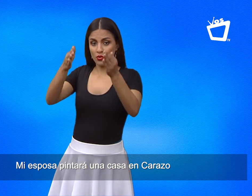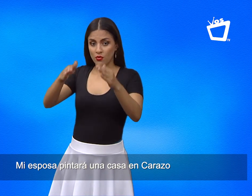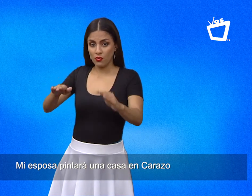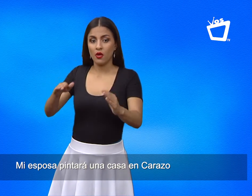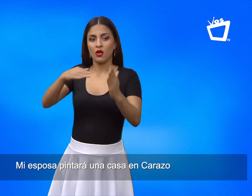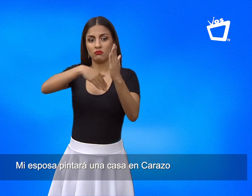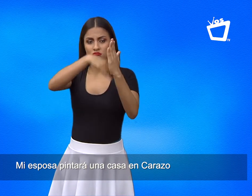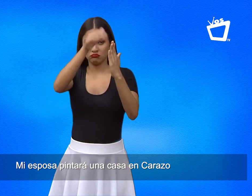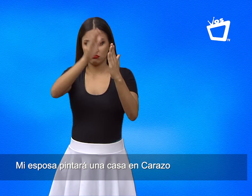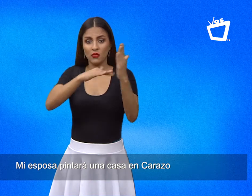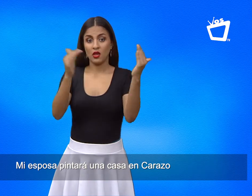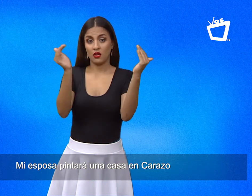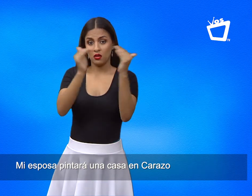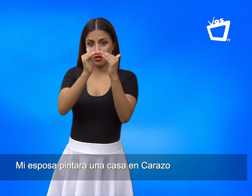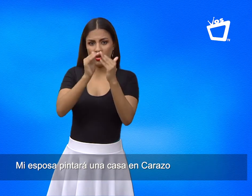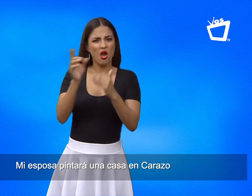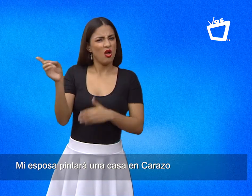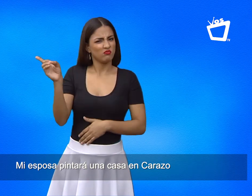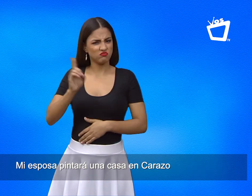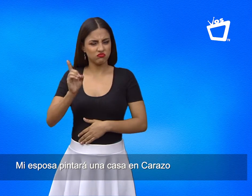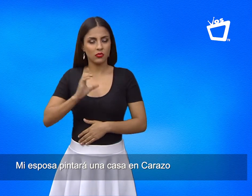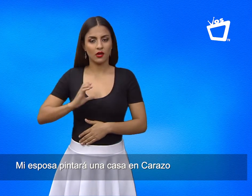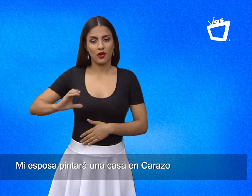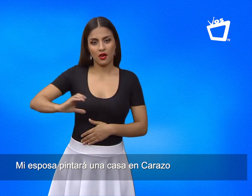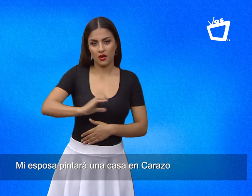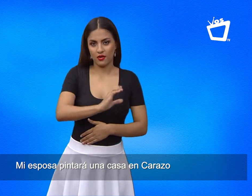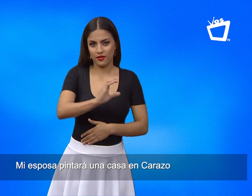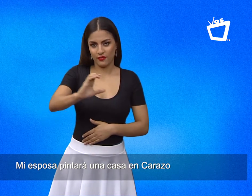Mi esposa pintará una casa en Carazo.